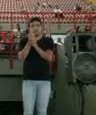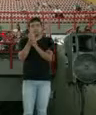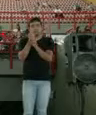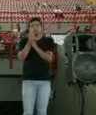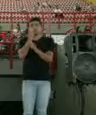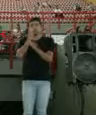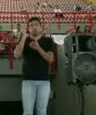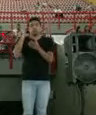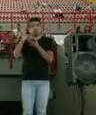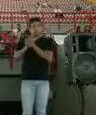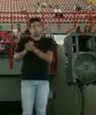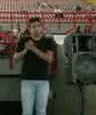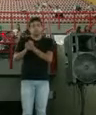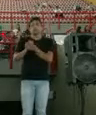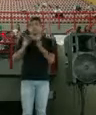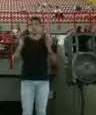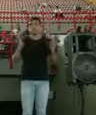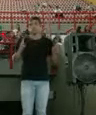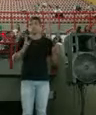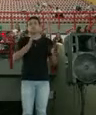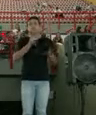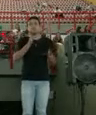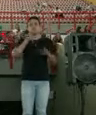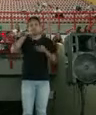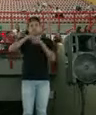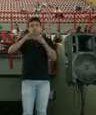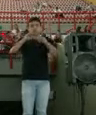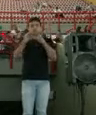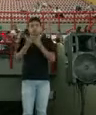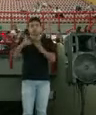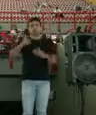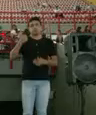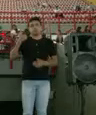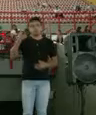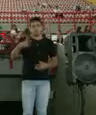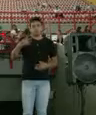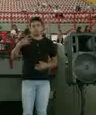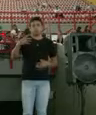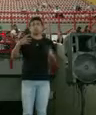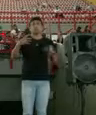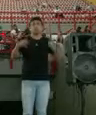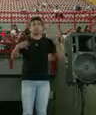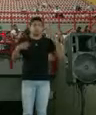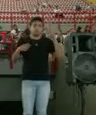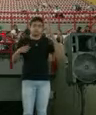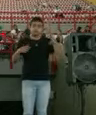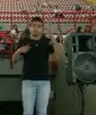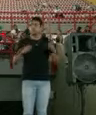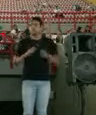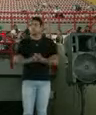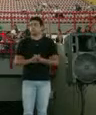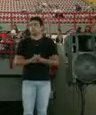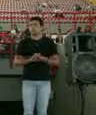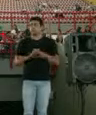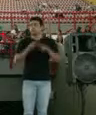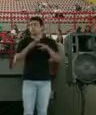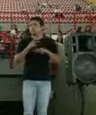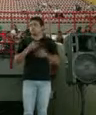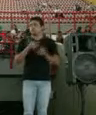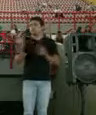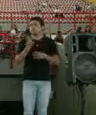de relacionamento com a minha esposa. A conheci na escola, ela tinha 14 anos. E eu tinha 15 anos. Quando a gente